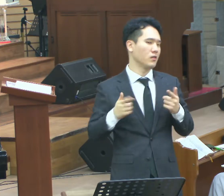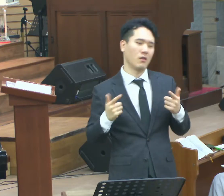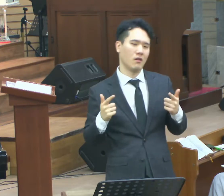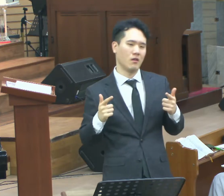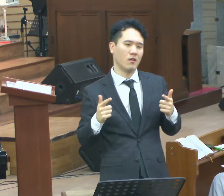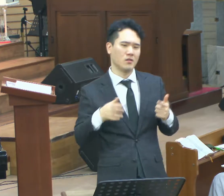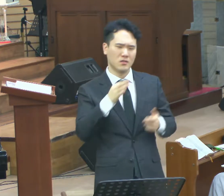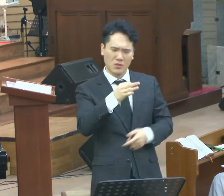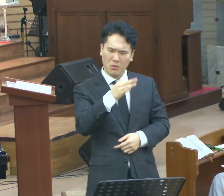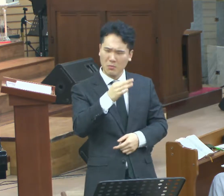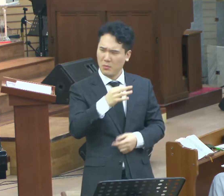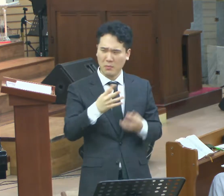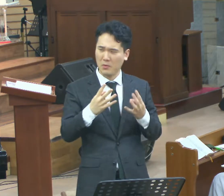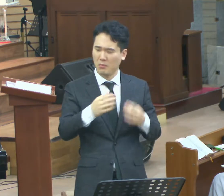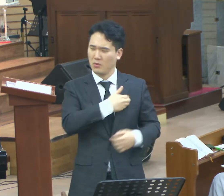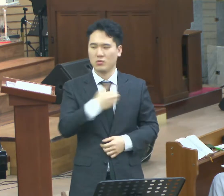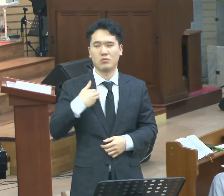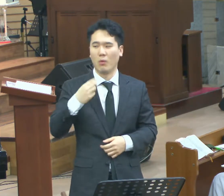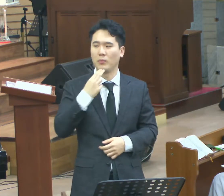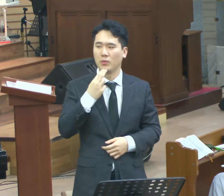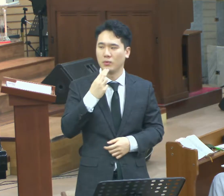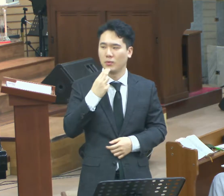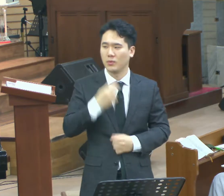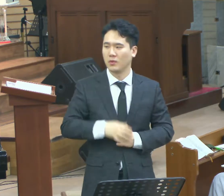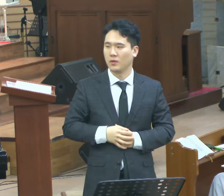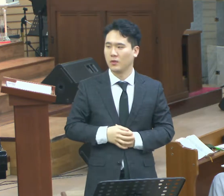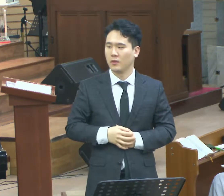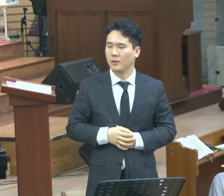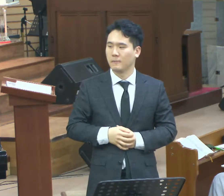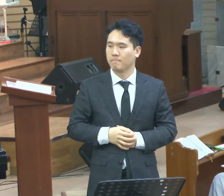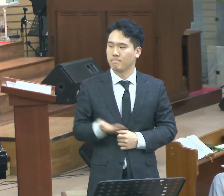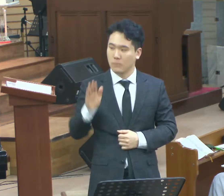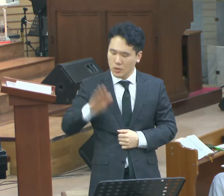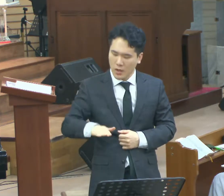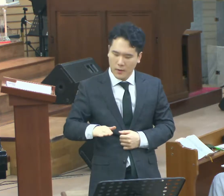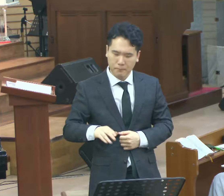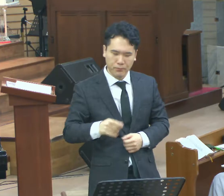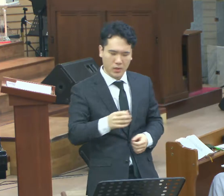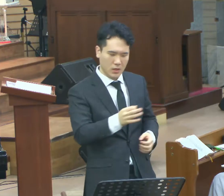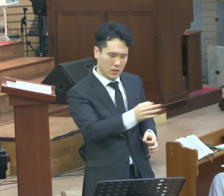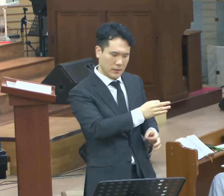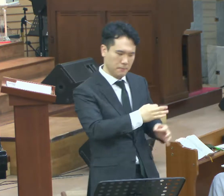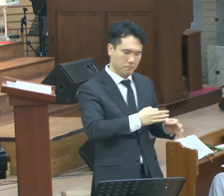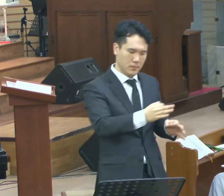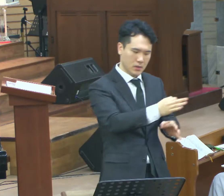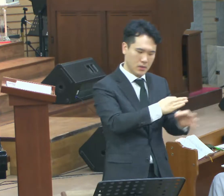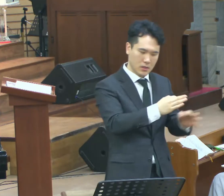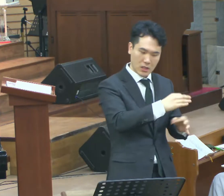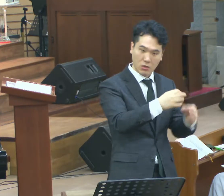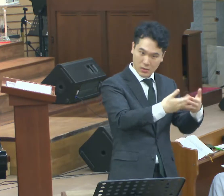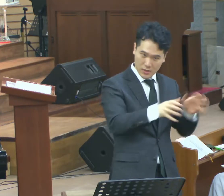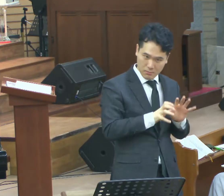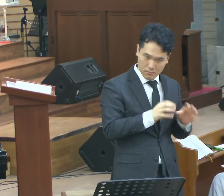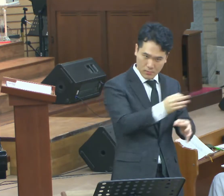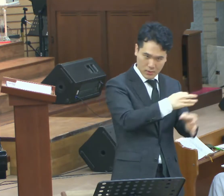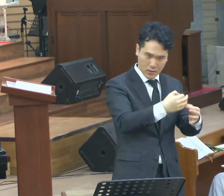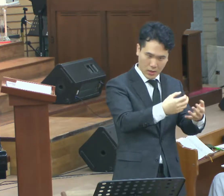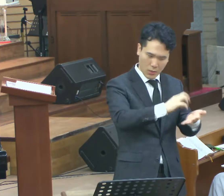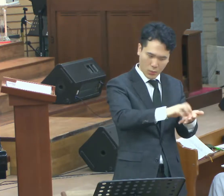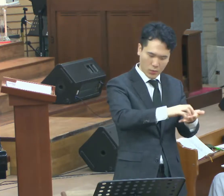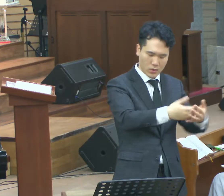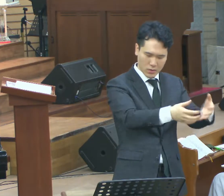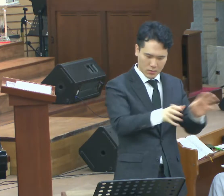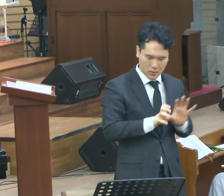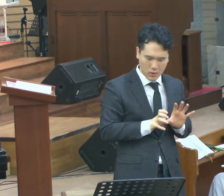장애인 팀이 10대를 실을 수 있는 큰 버스를 돈을 주고 빌려왔는데 너무 좋은 거예요. 우리